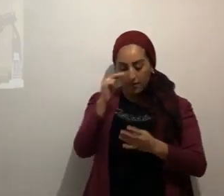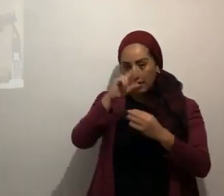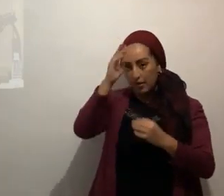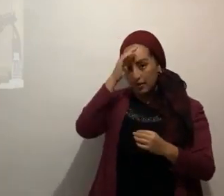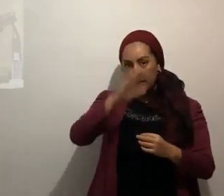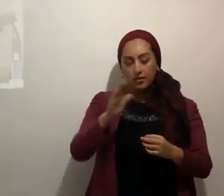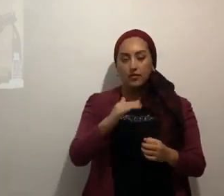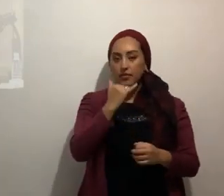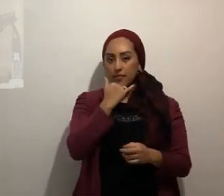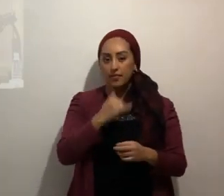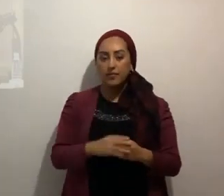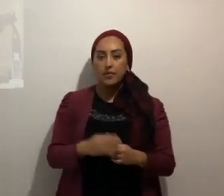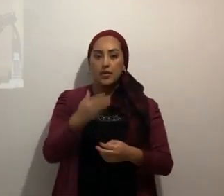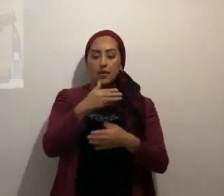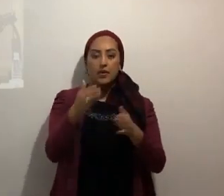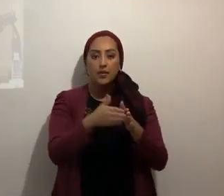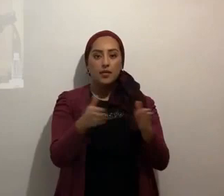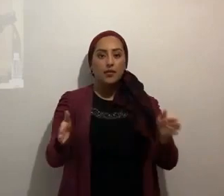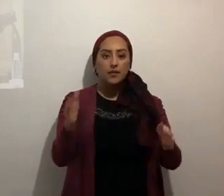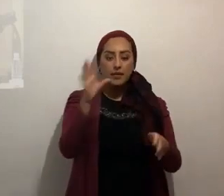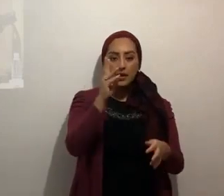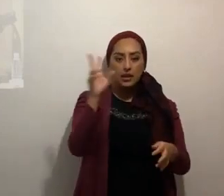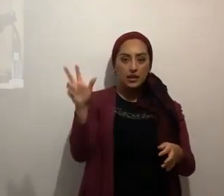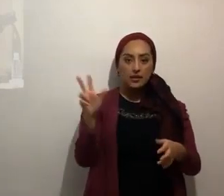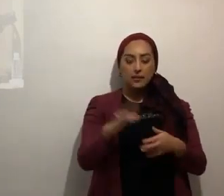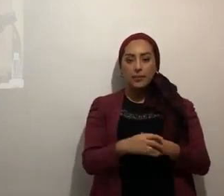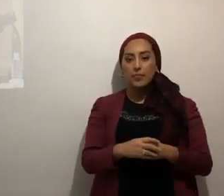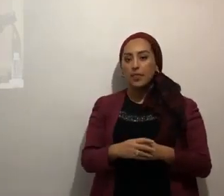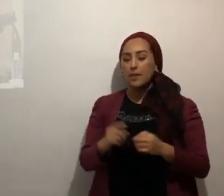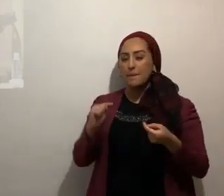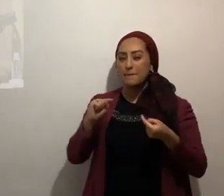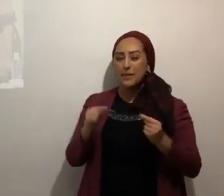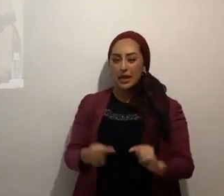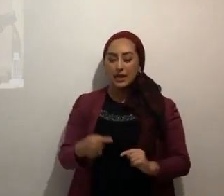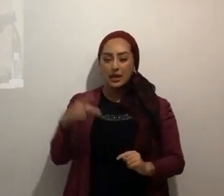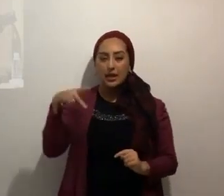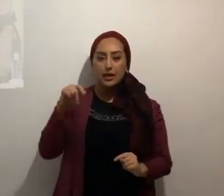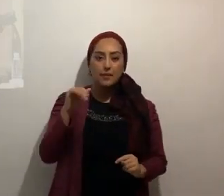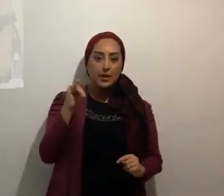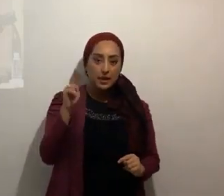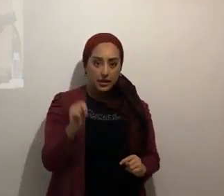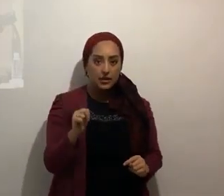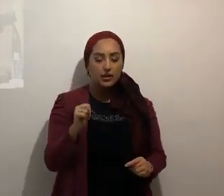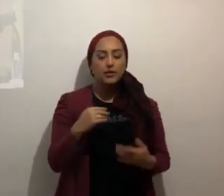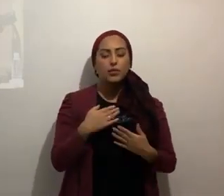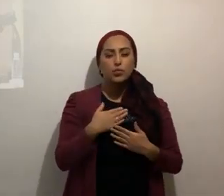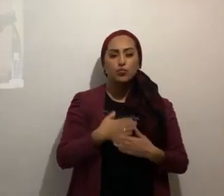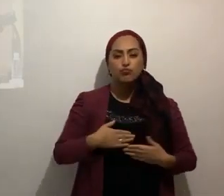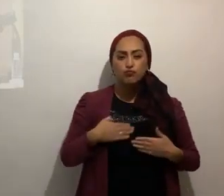equivoca. Recta final 63. Dolor, placer,